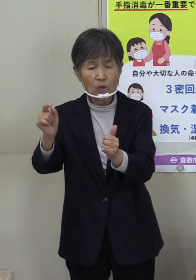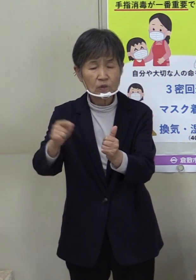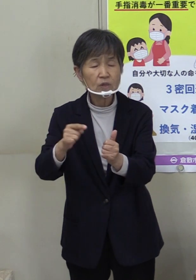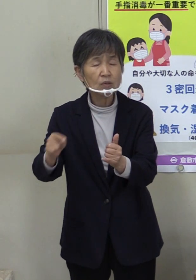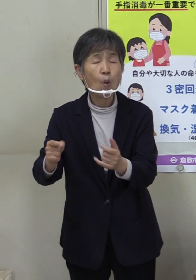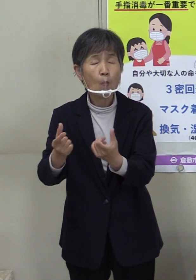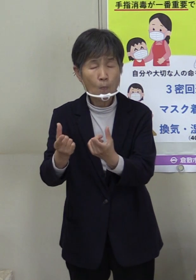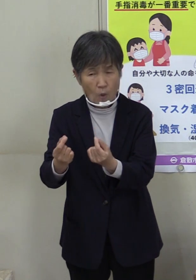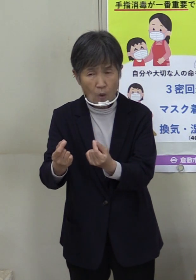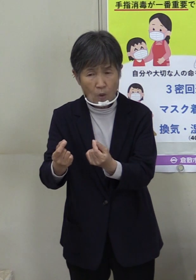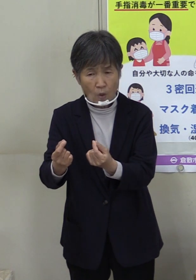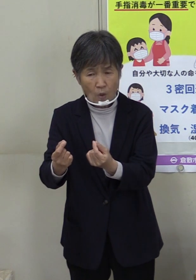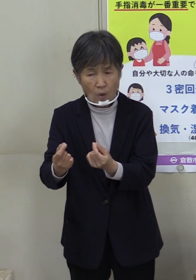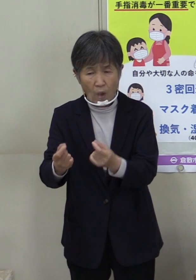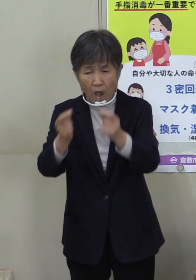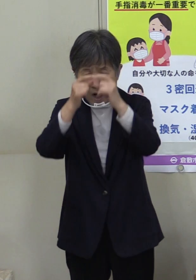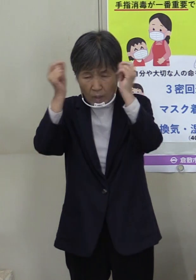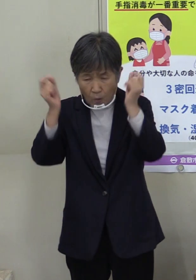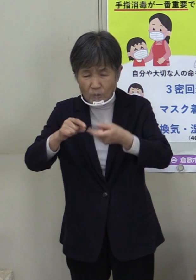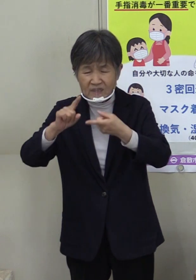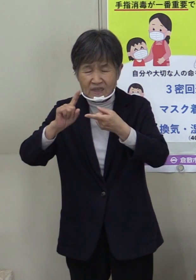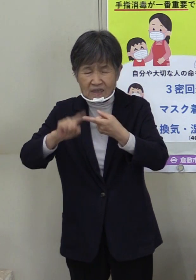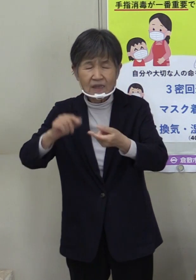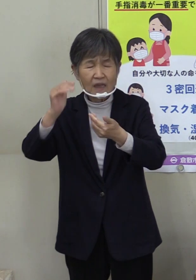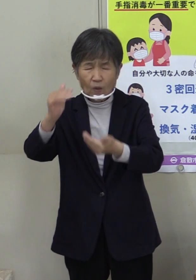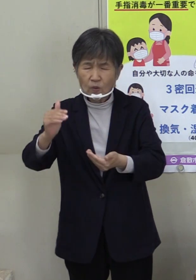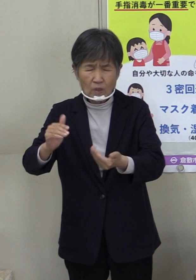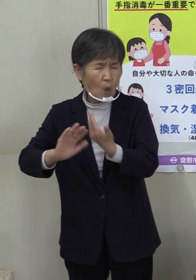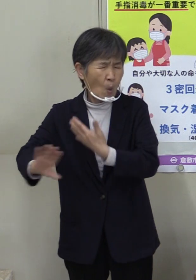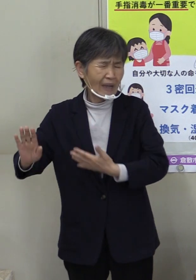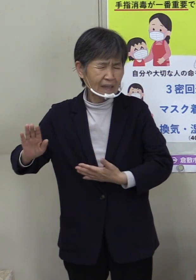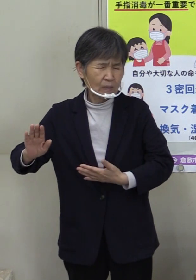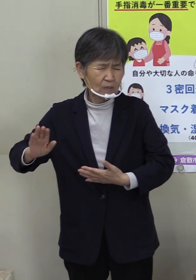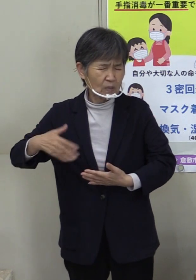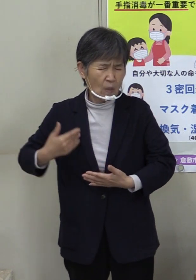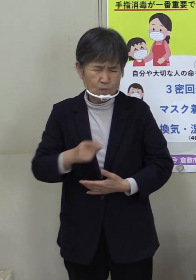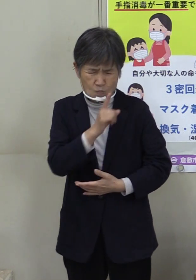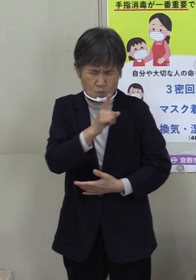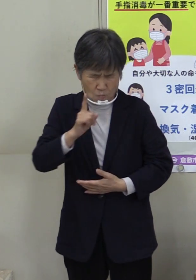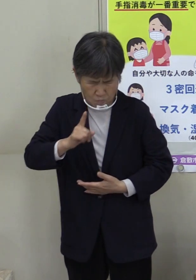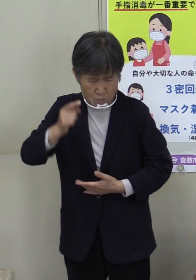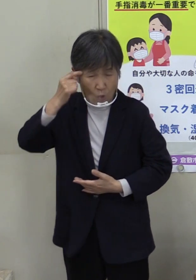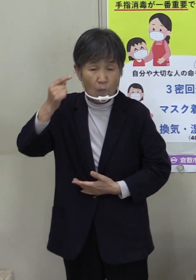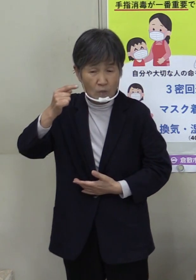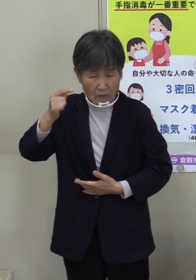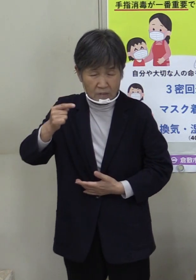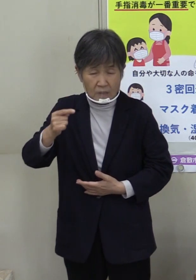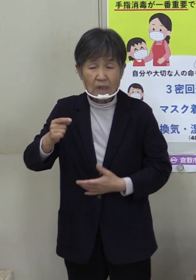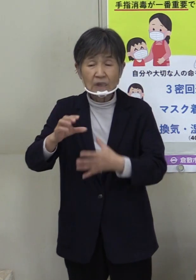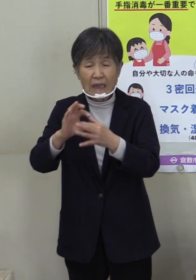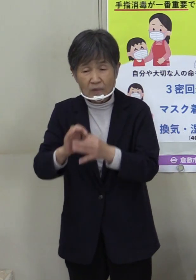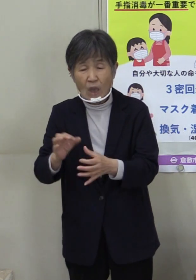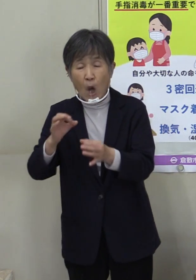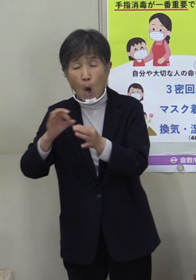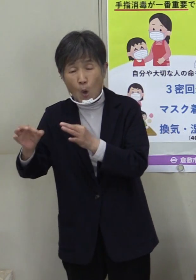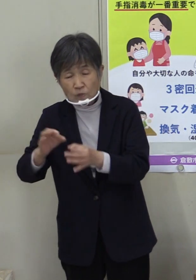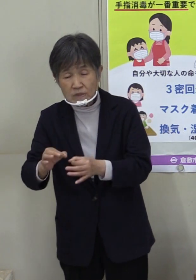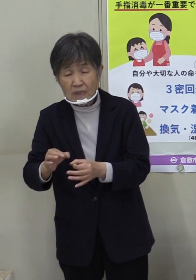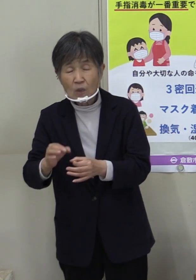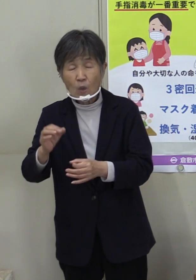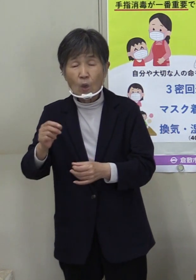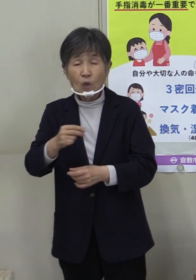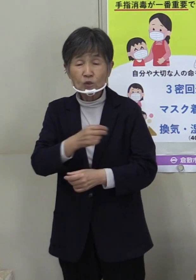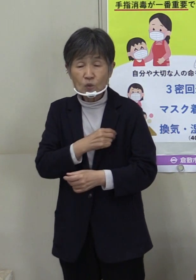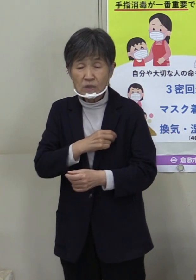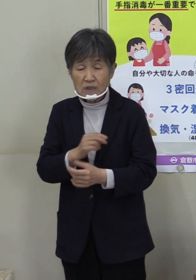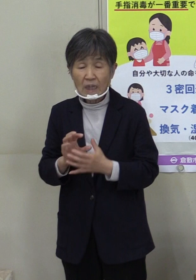まあ、中には、まあ、個人的なことなのであまり知られたくないと、お店の方から、連絡をいただいて、例えば市